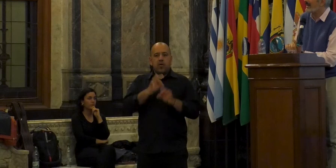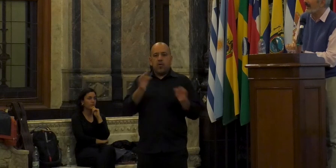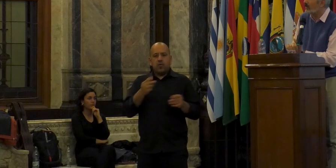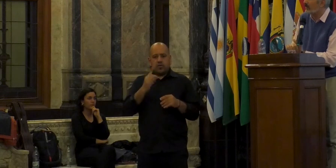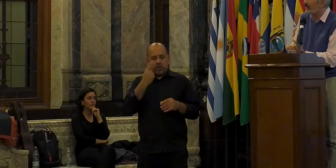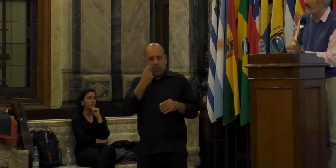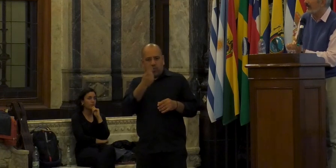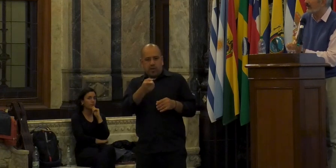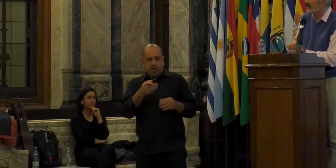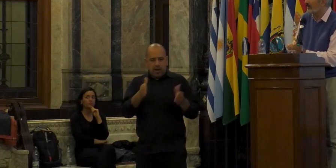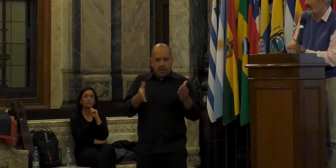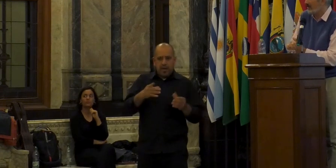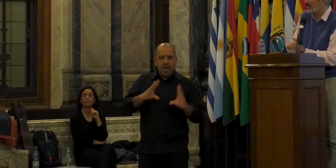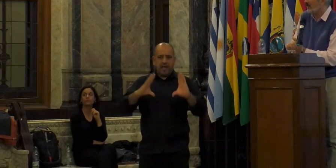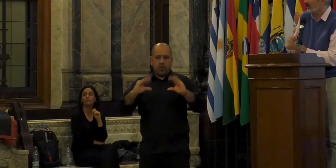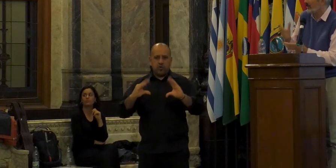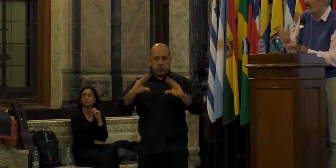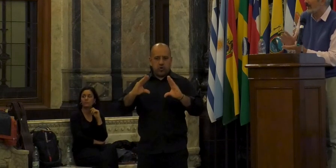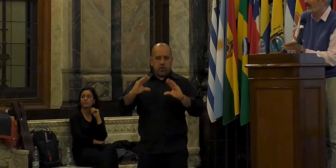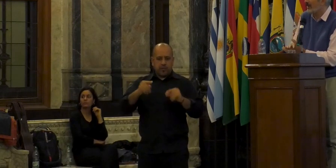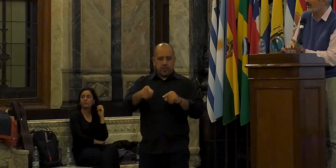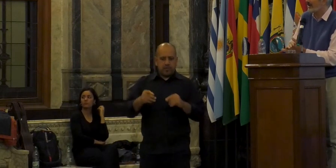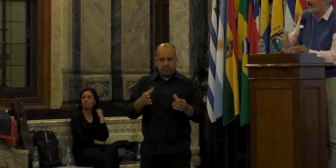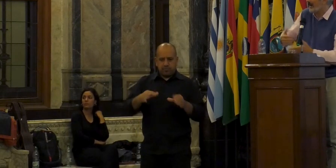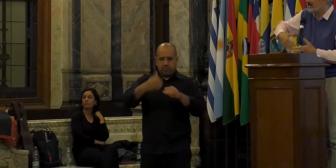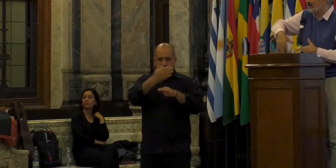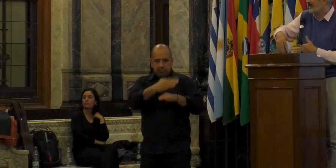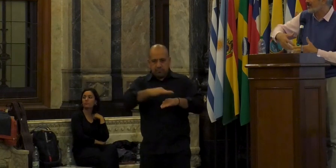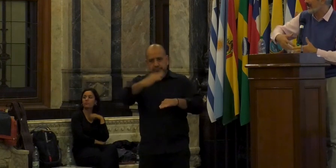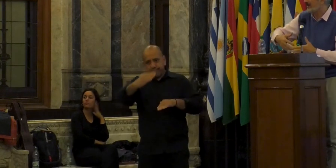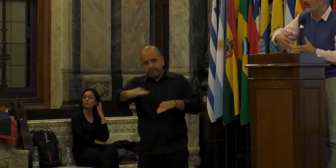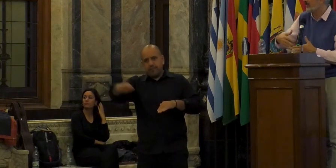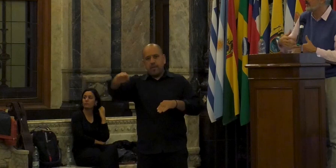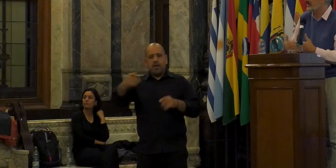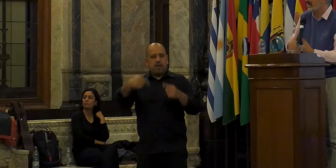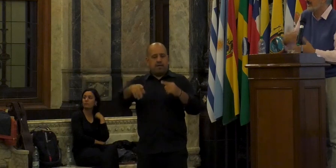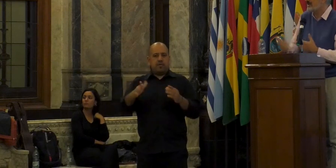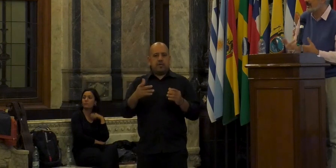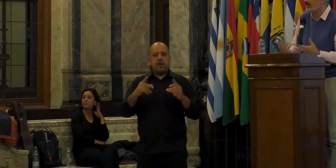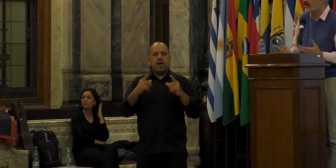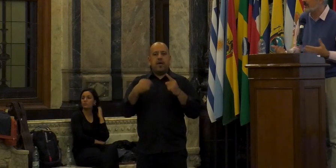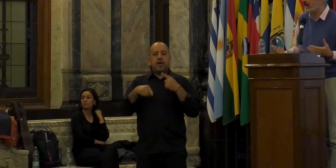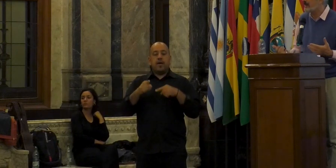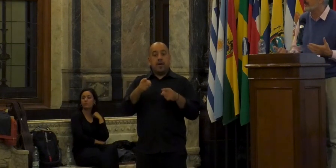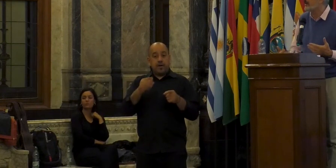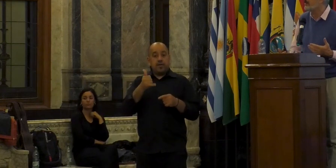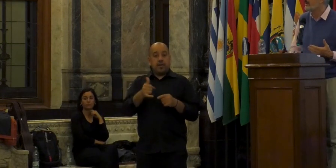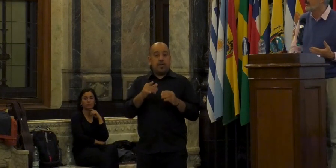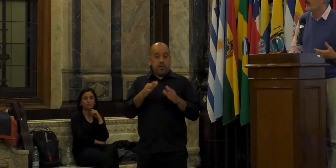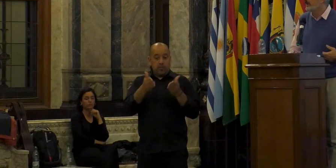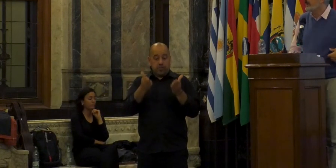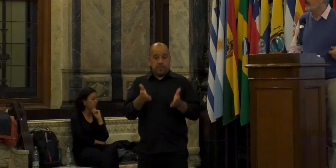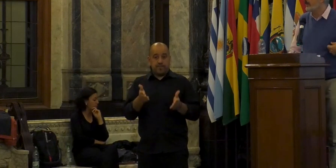la marca del cuerpo en el colchón, como a mí me ocurrió en un momento dado, ¿no? Que ya la cama se había hecho parte de uno mismo. O sea, en ese sentido tienen una agencia,